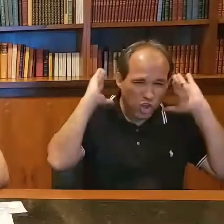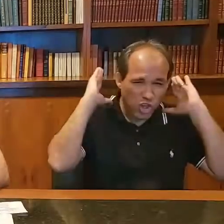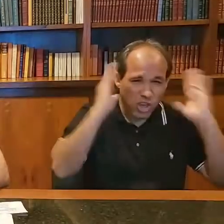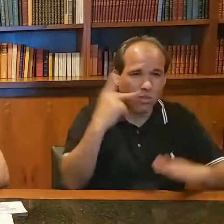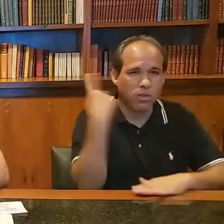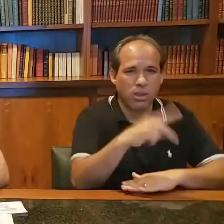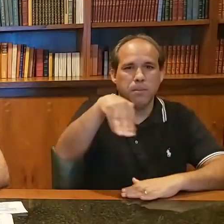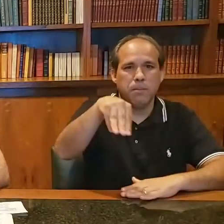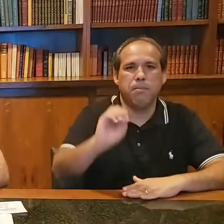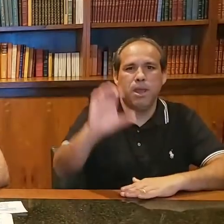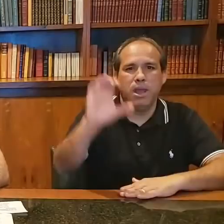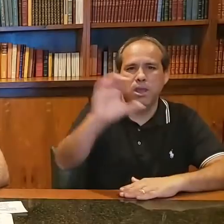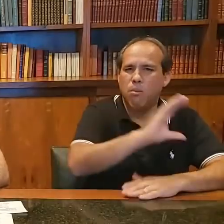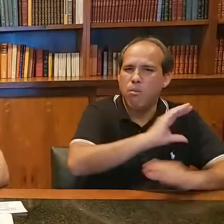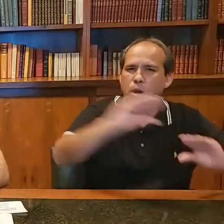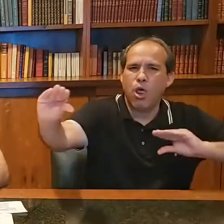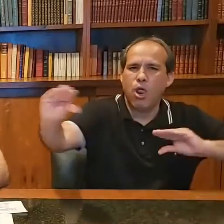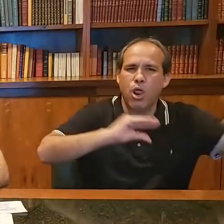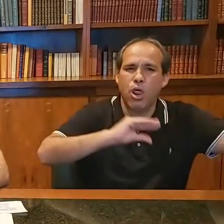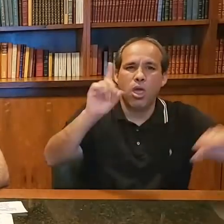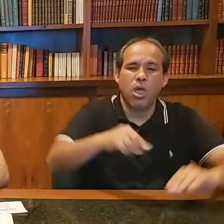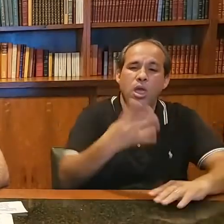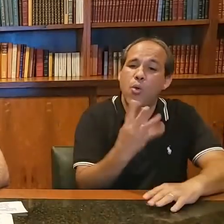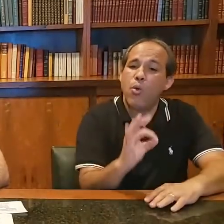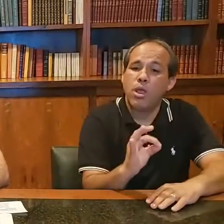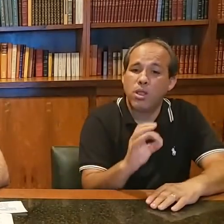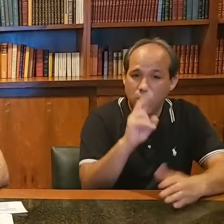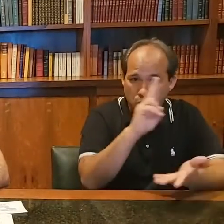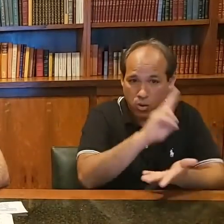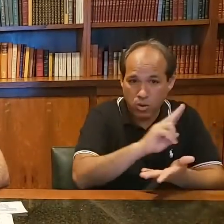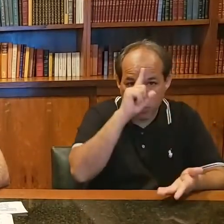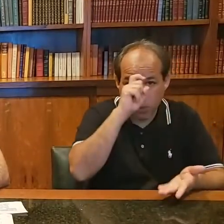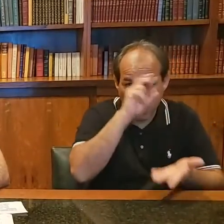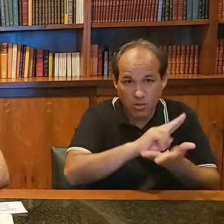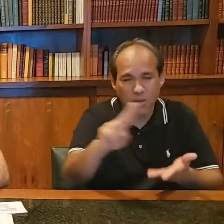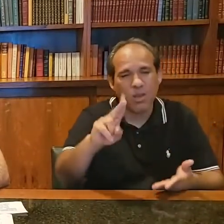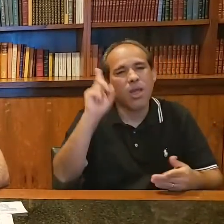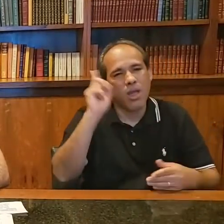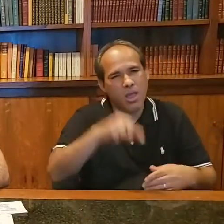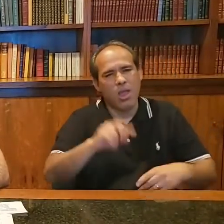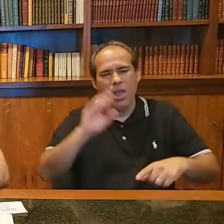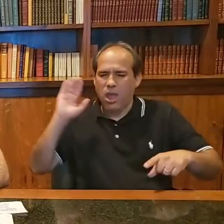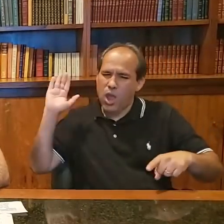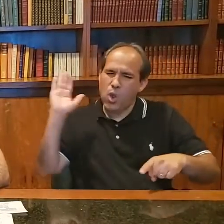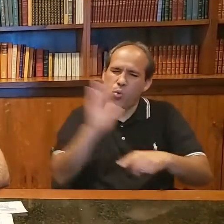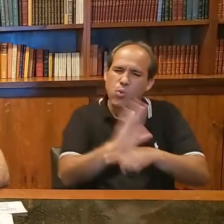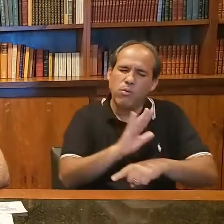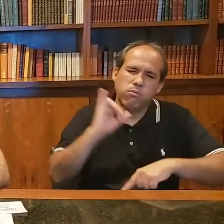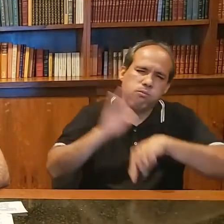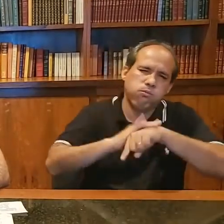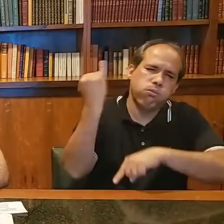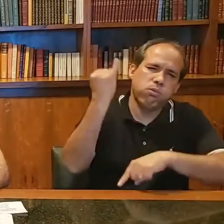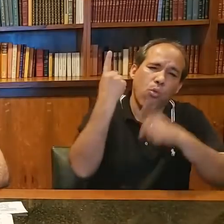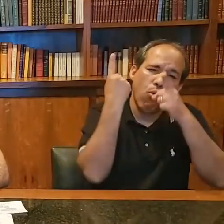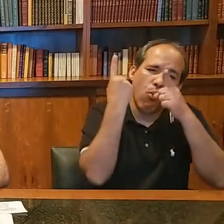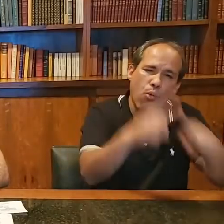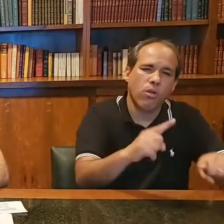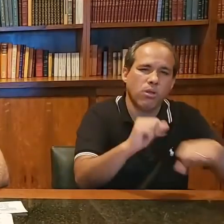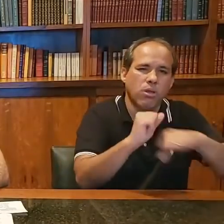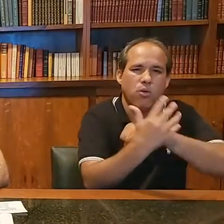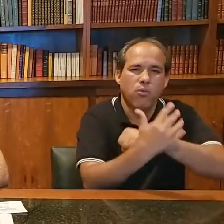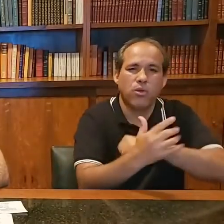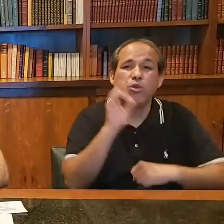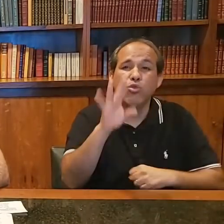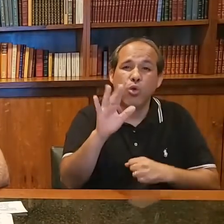MEC. São eles, os 40, que foram a grande ajuda no combate à Covid, porque eles só